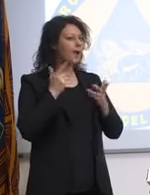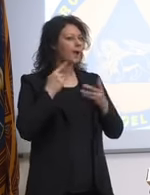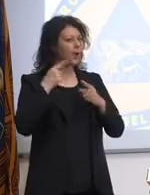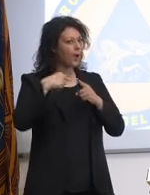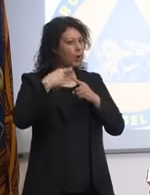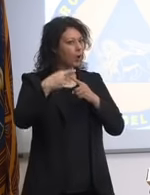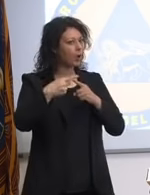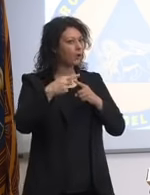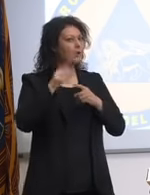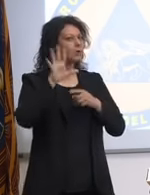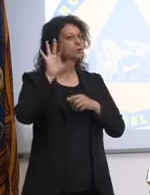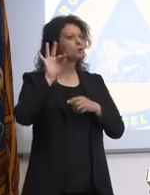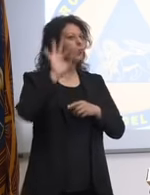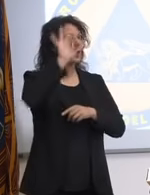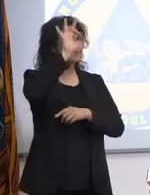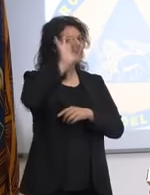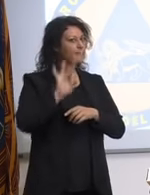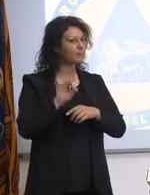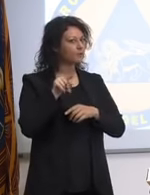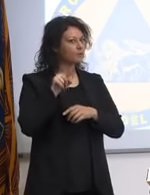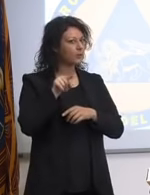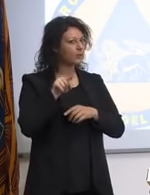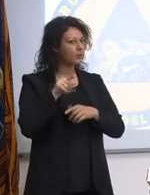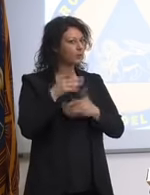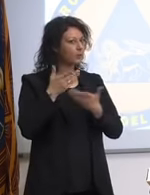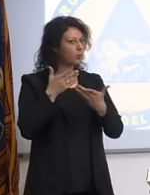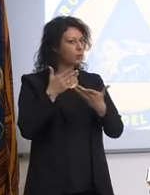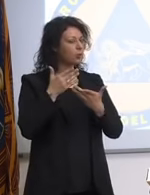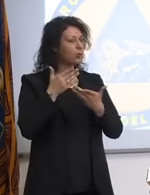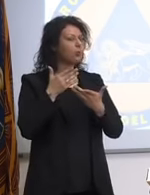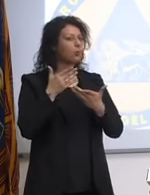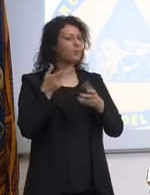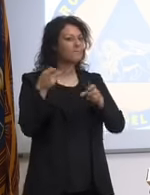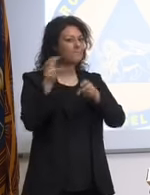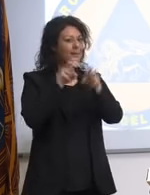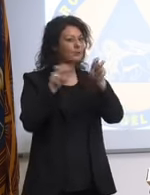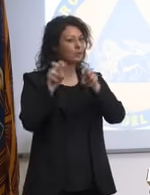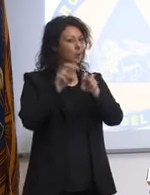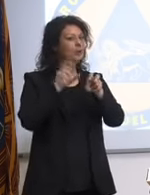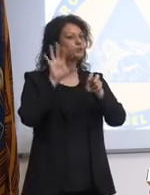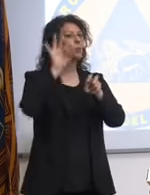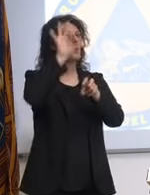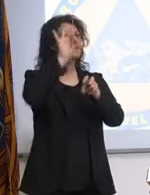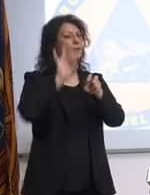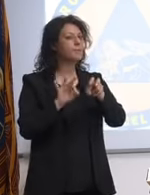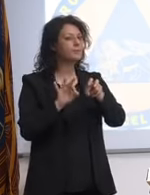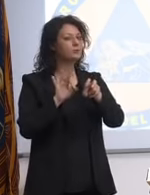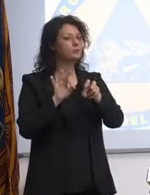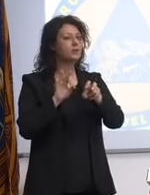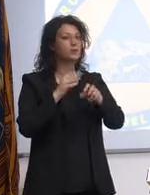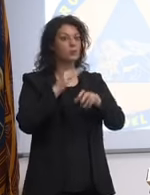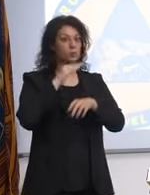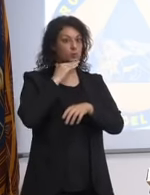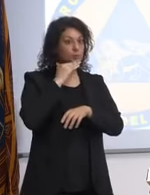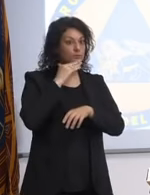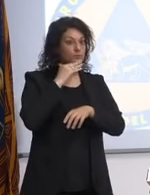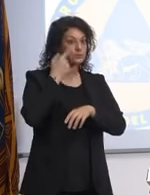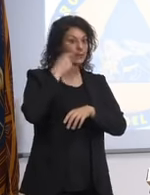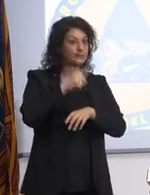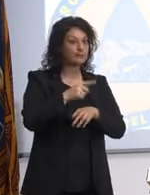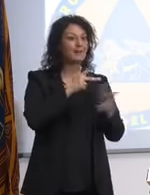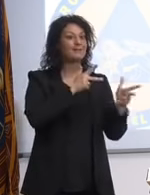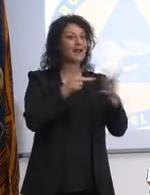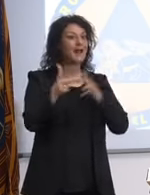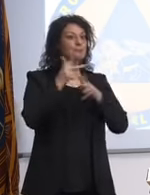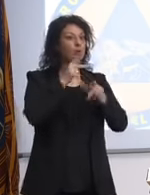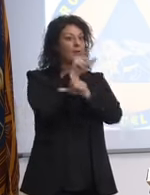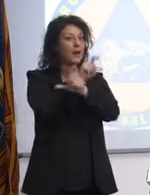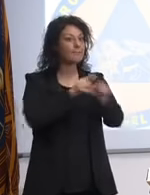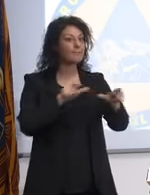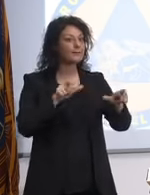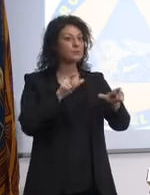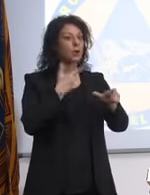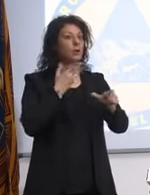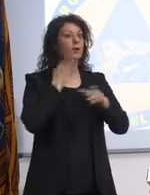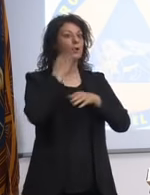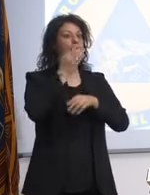50% secondo voi saranno sì. Sufficienti i mezzi pubblici per portare la gente al lavoro e quant'altro? Il